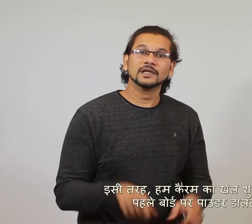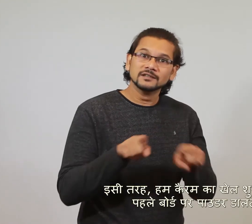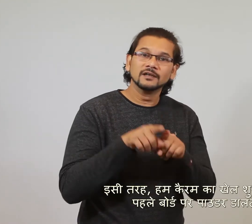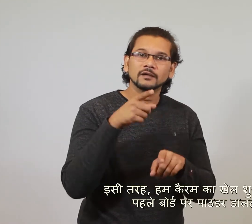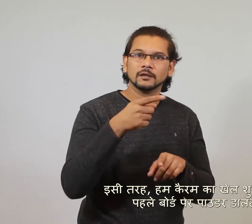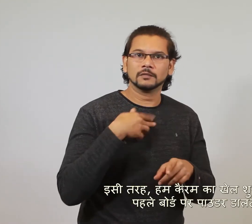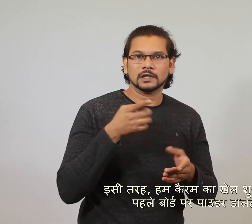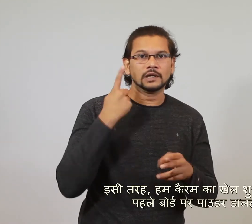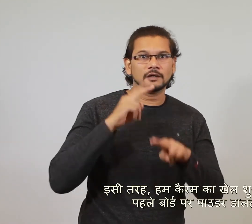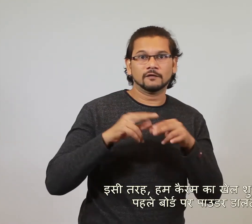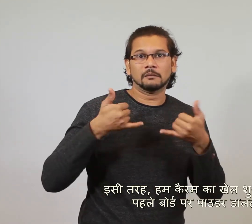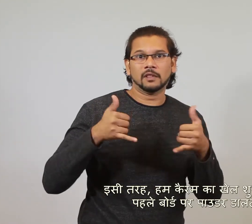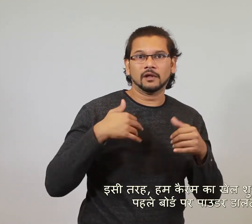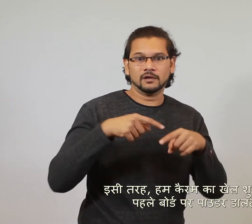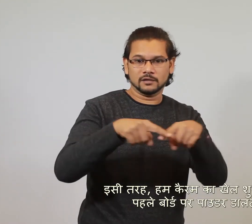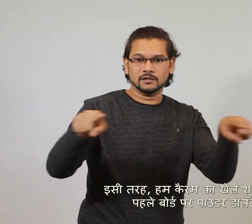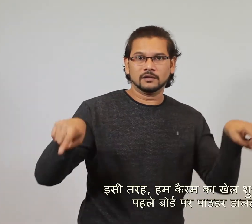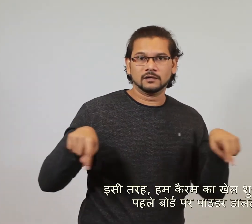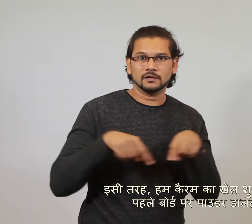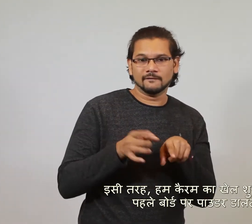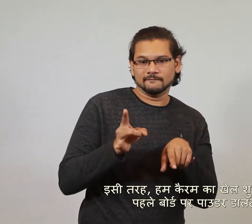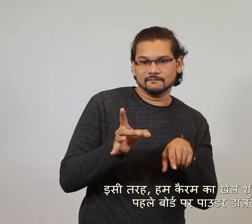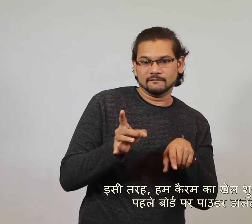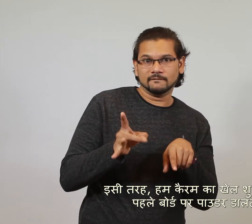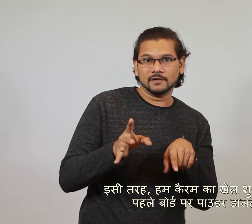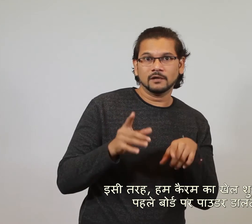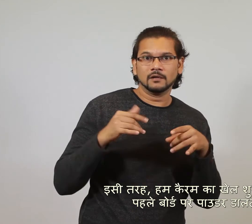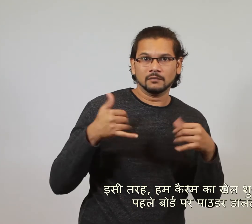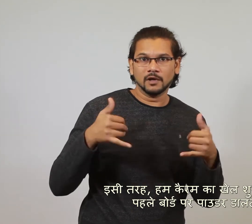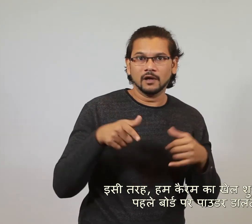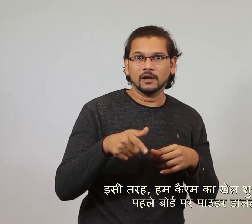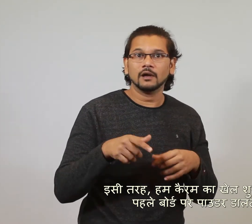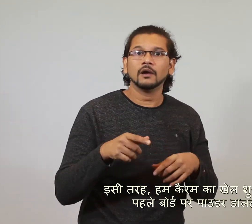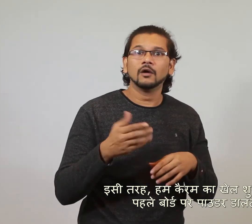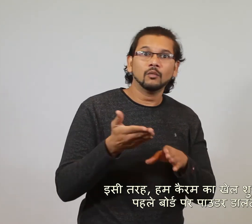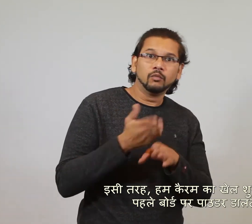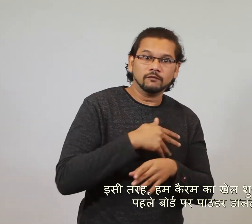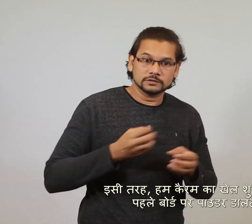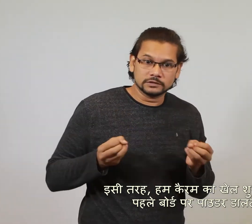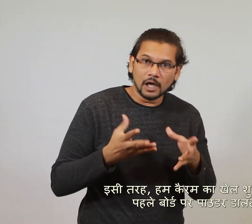इसी तरह हम कैरम का खेल शुरू करने से पहले बोर्ड पर पाउडर डालते हैं